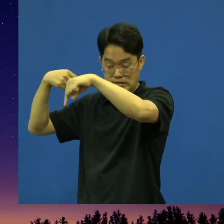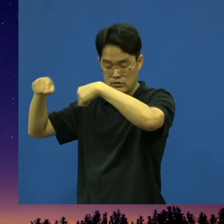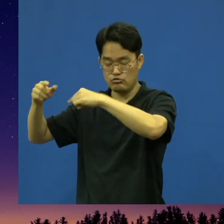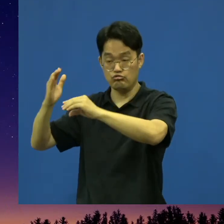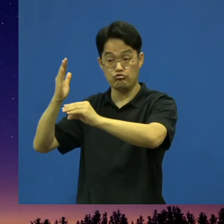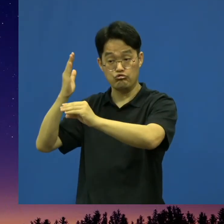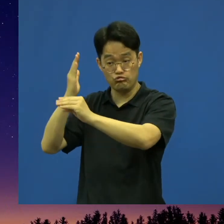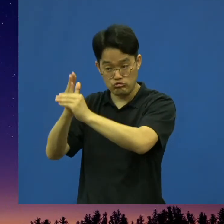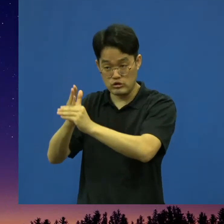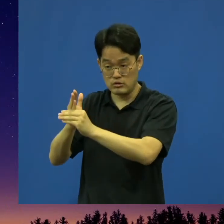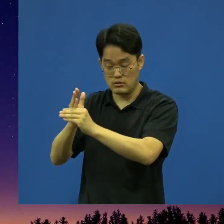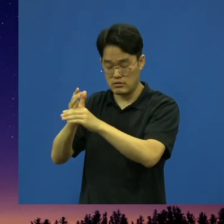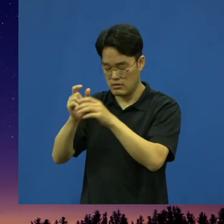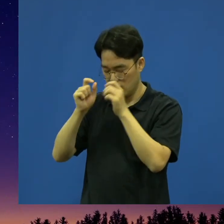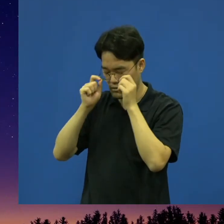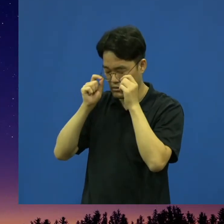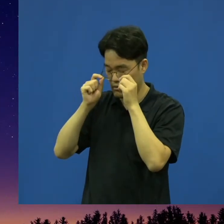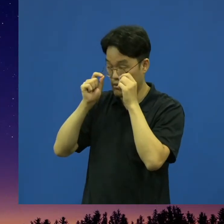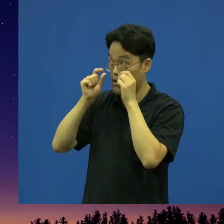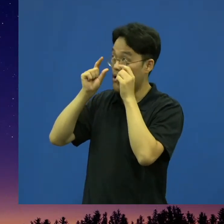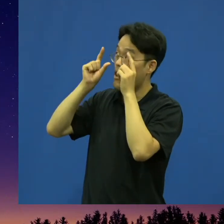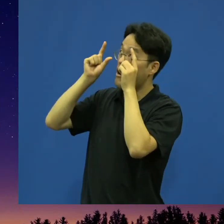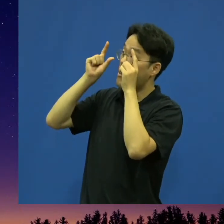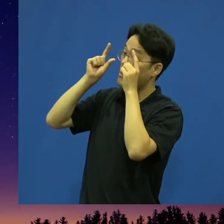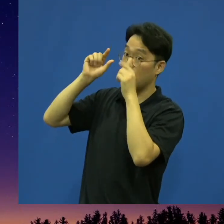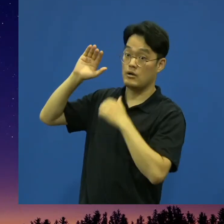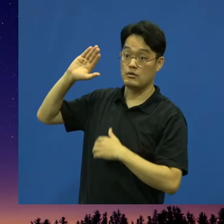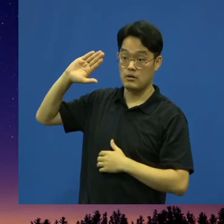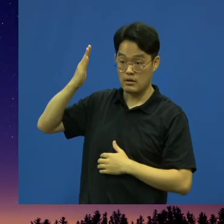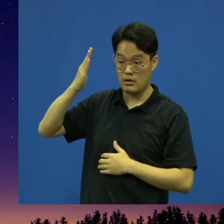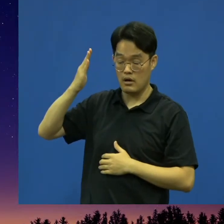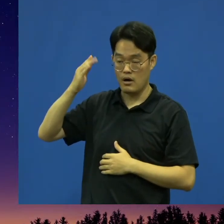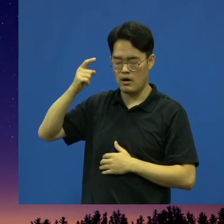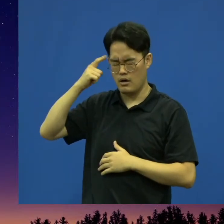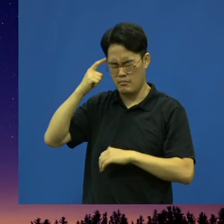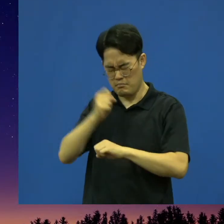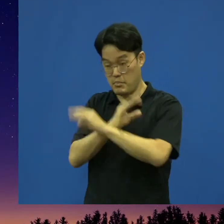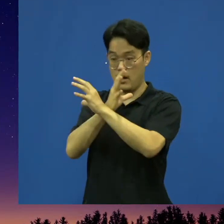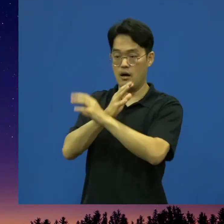눈이 일정한 부분이 딱 열리자 정신이 바짝 들면서